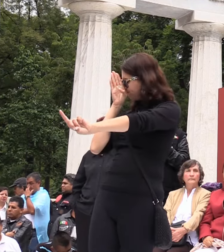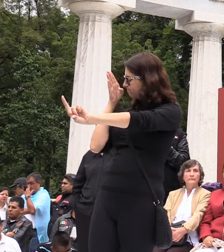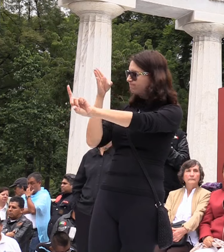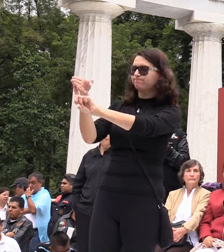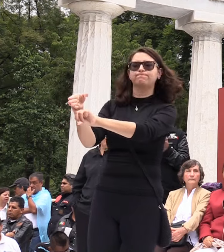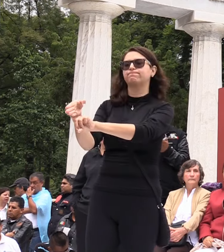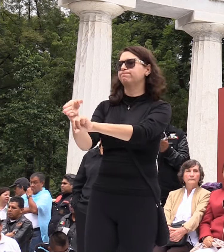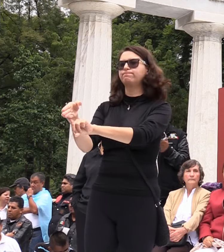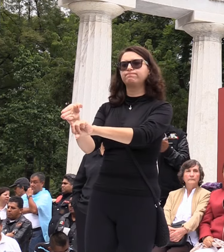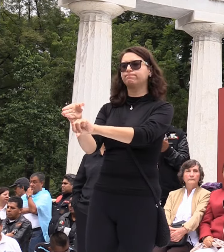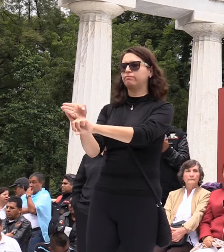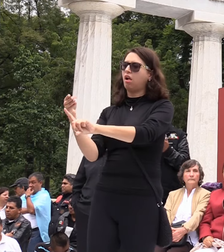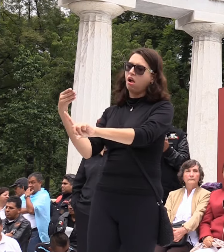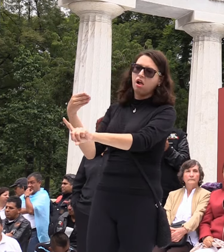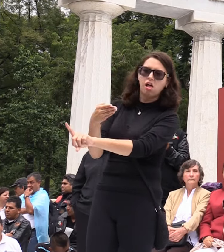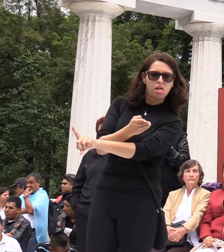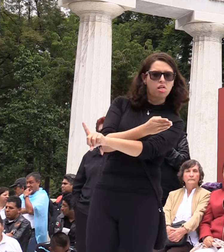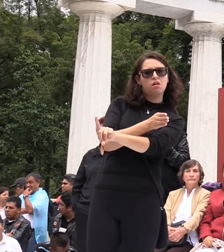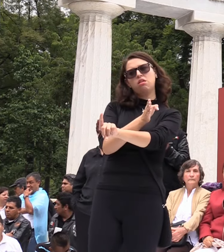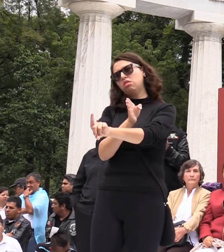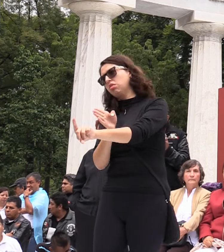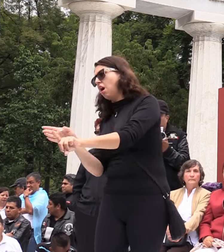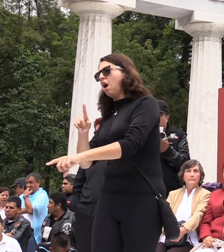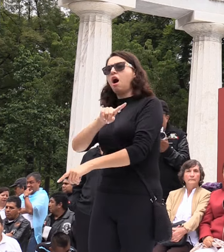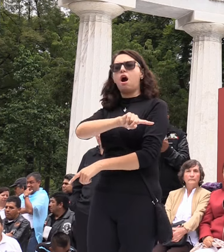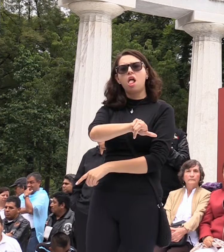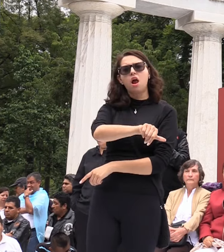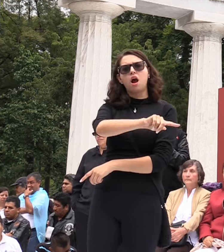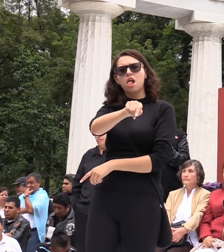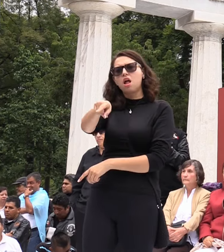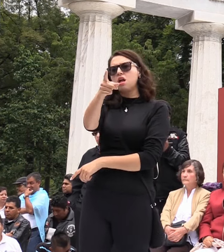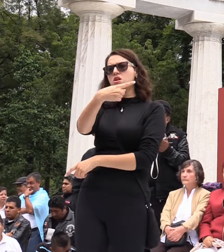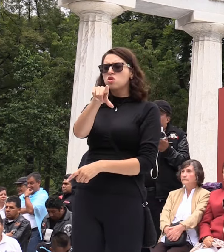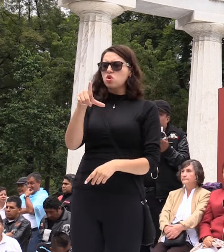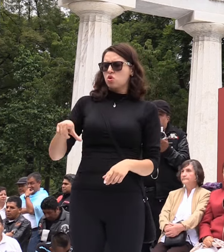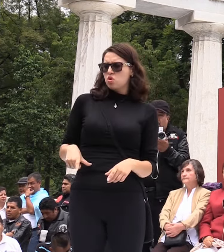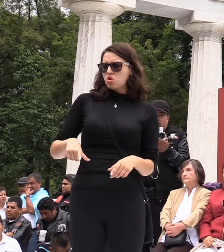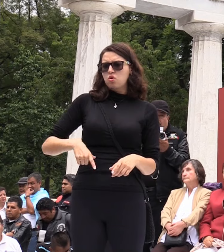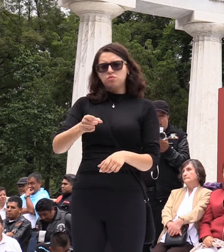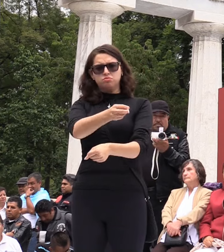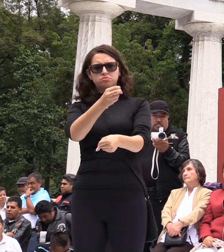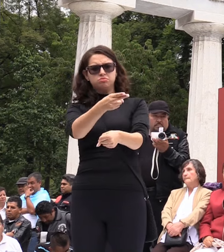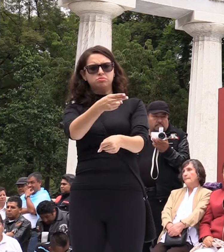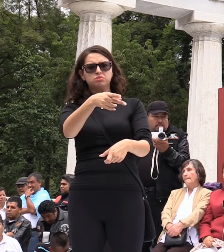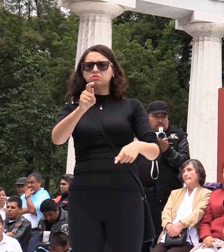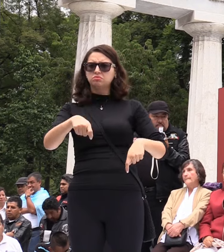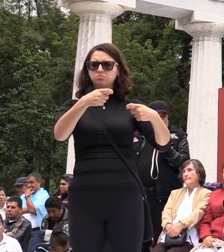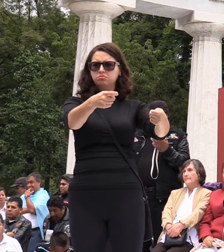rubros y no en ampliar la burocracia de la ciudad y sus privilegios.